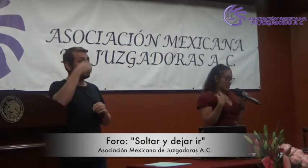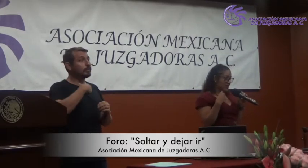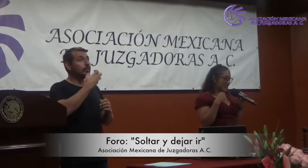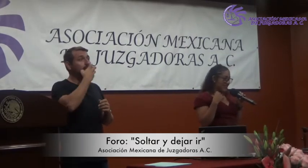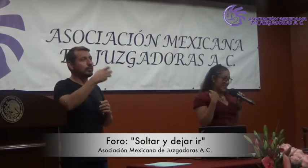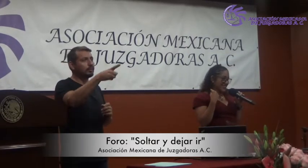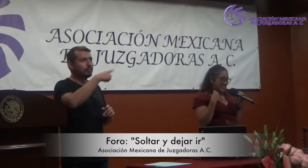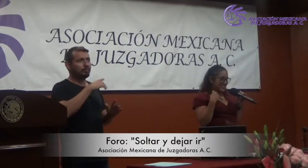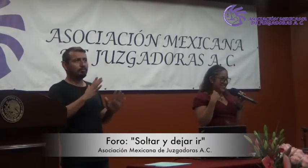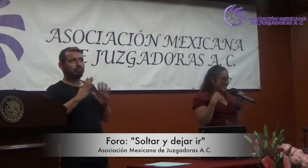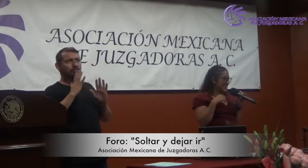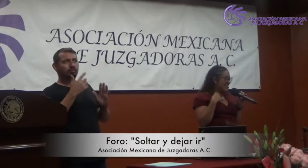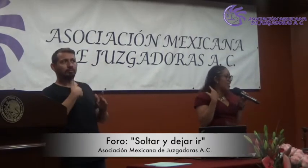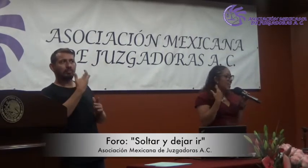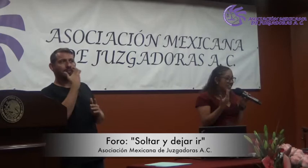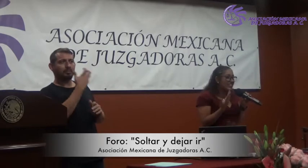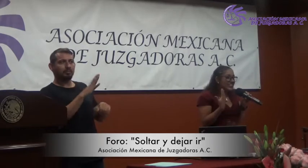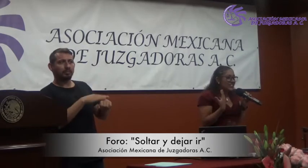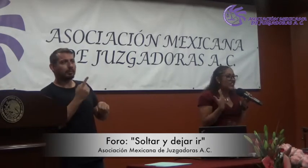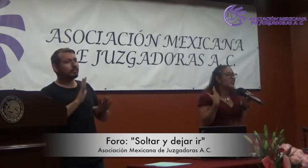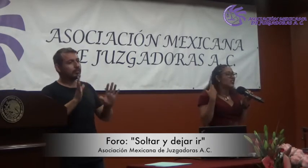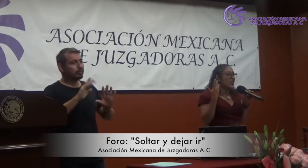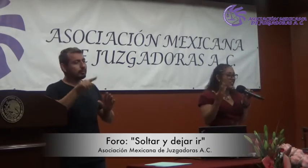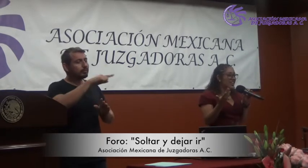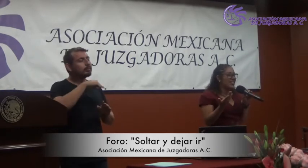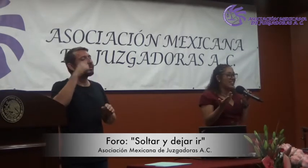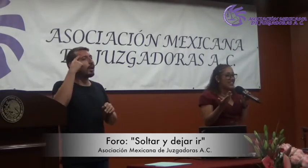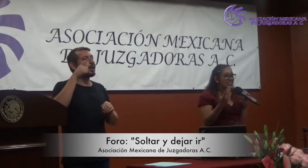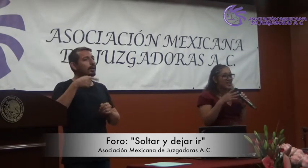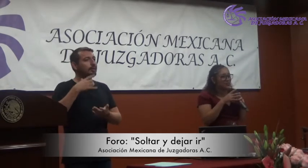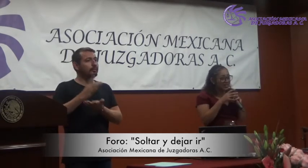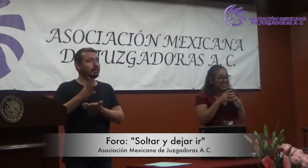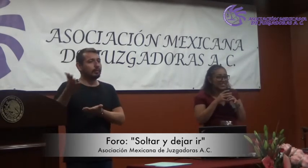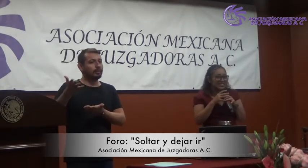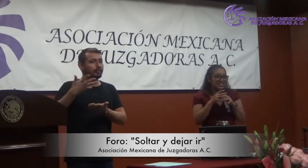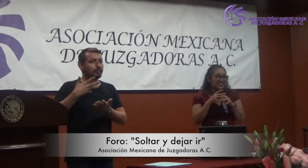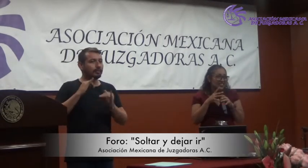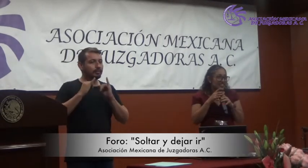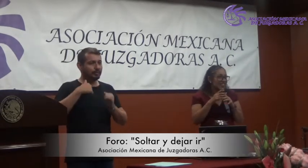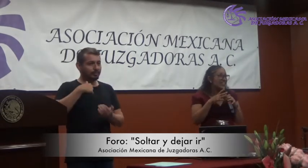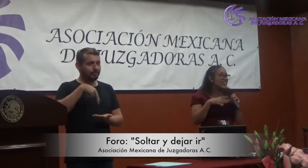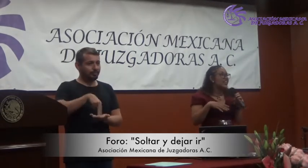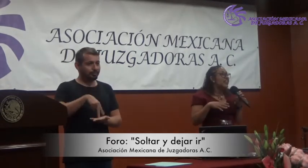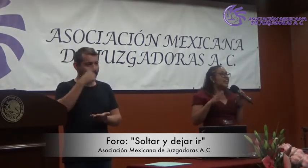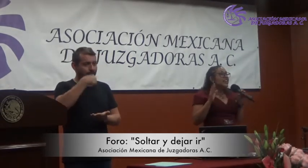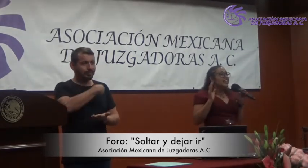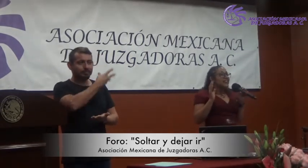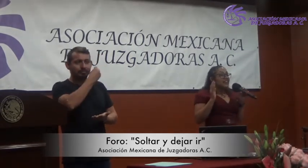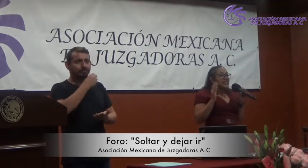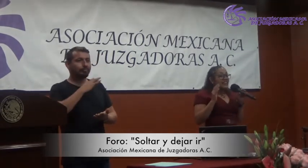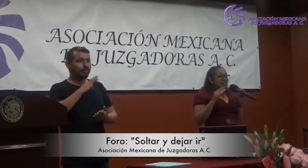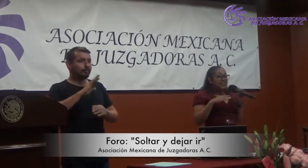gritando, es toda la intención con la finalidad de tener más accesibilidad.